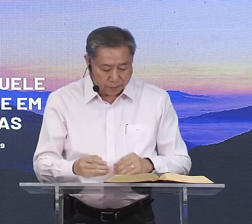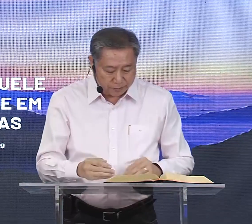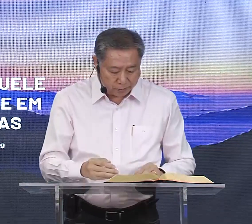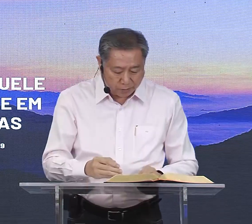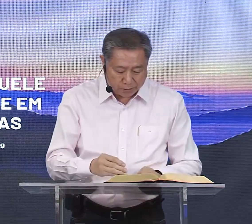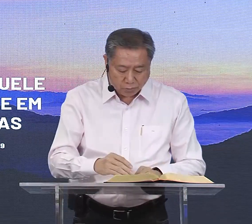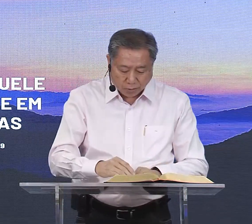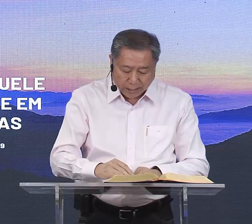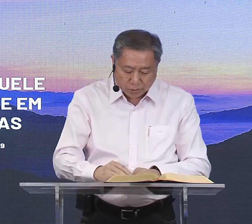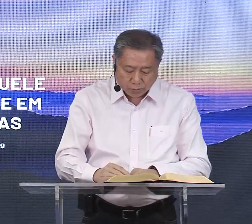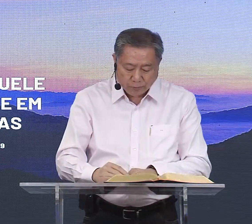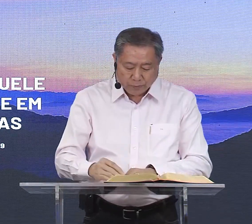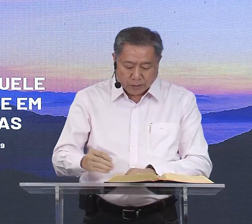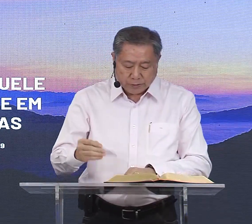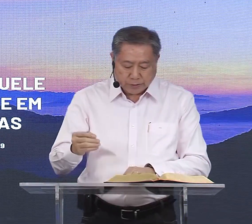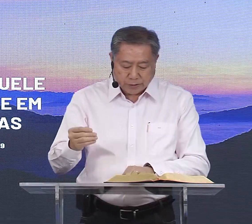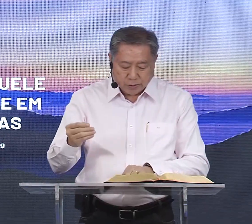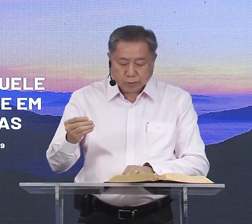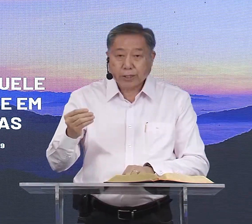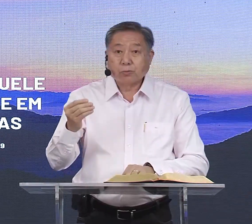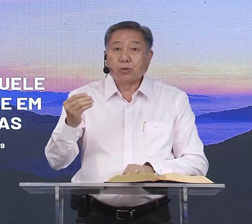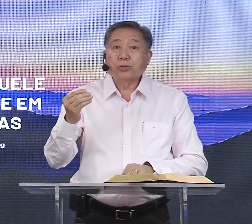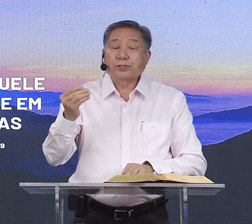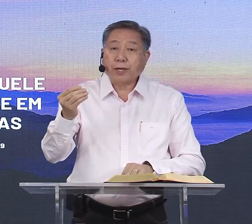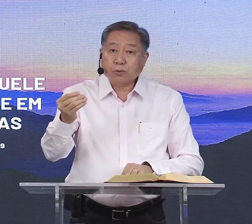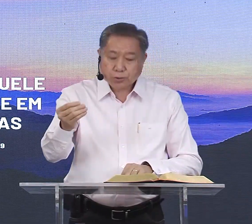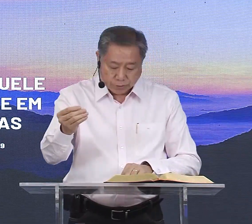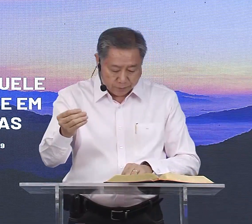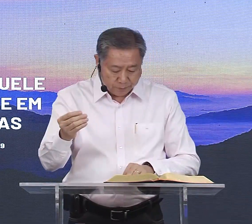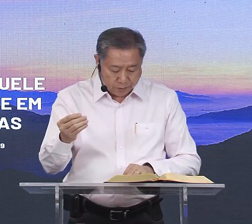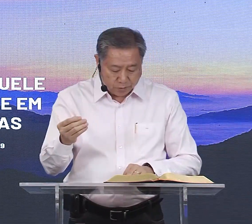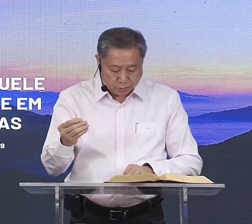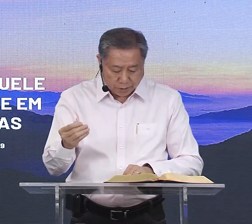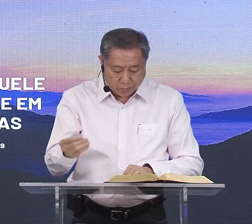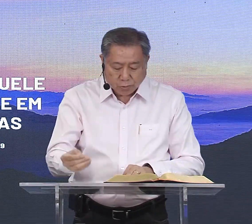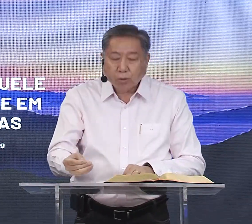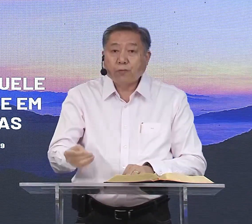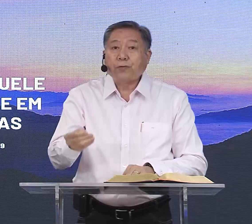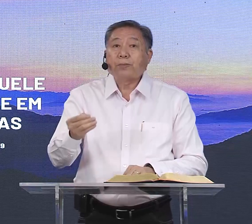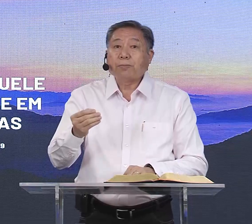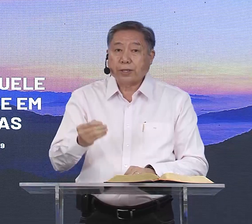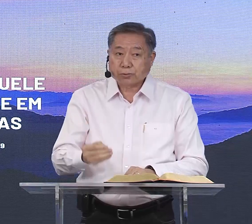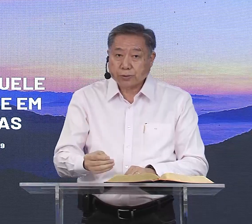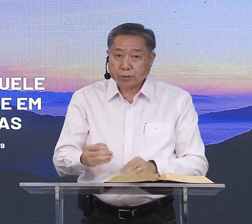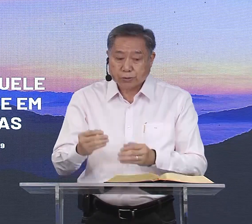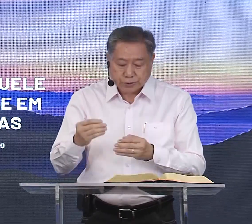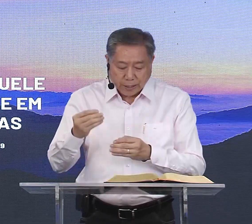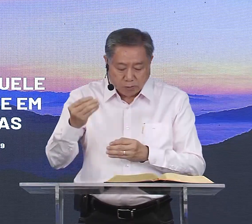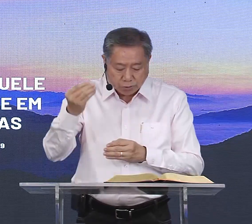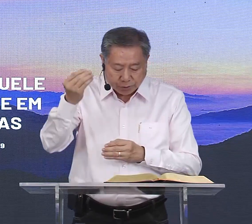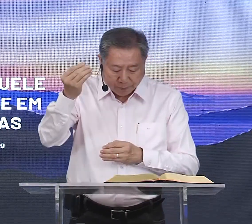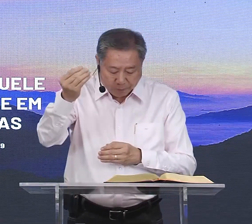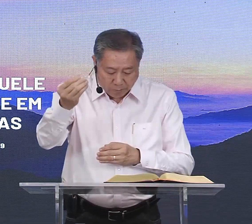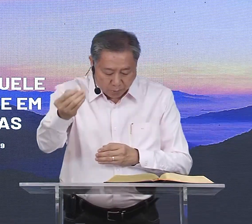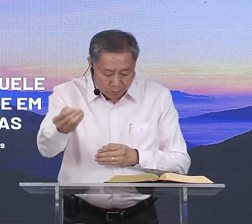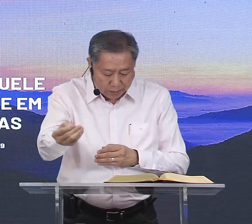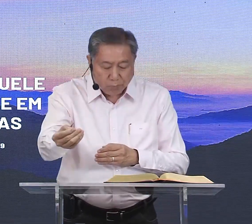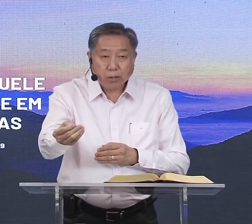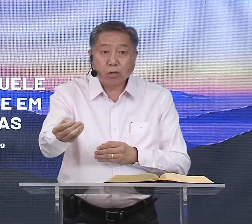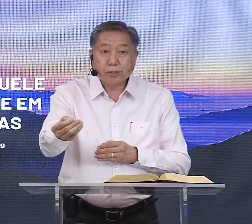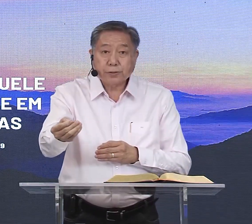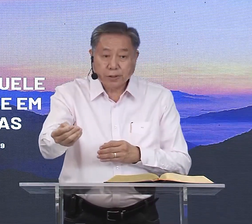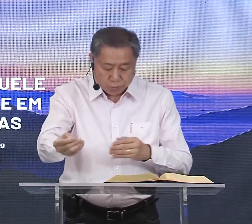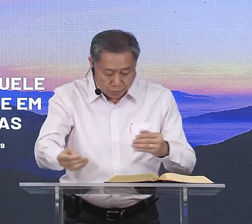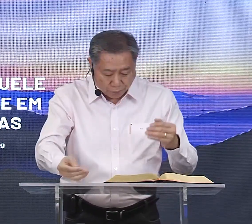intercambiáveis, né? Então, aqui no caso, seria o termo os céus e o termo o firmamento. Então, os céus